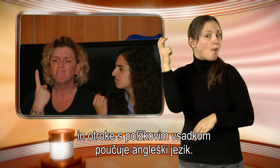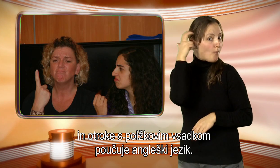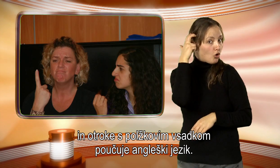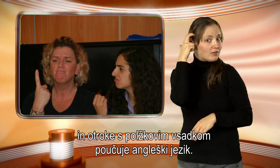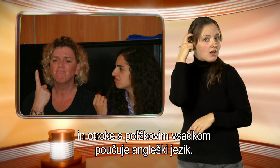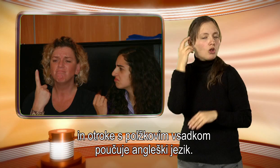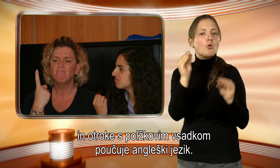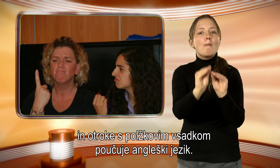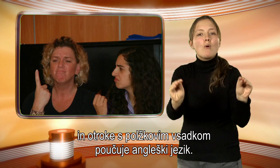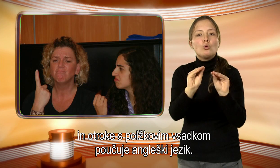jezik.